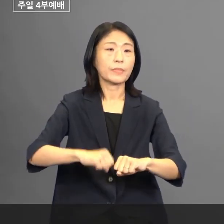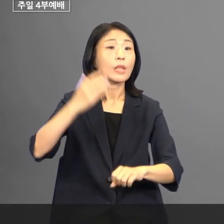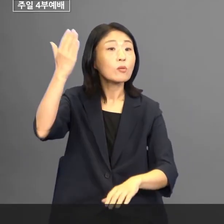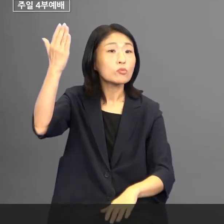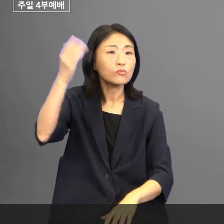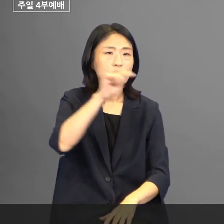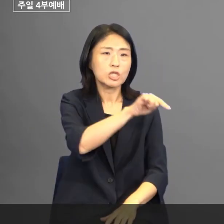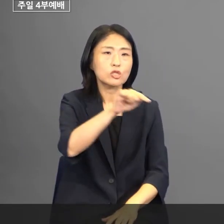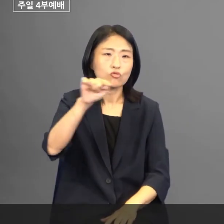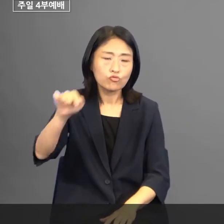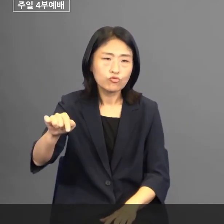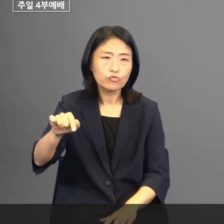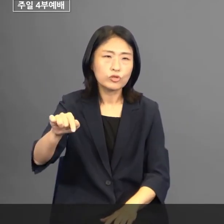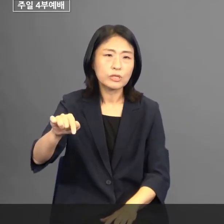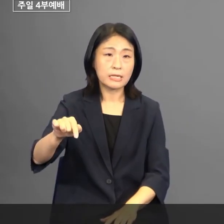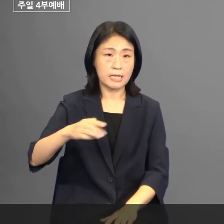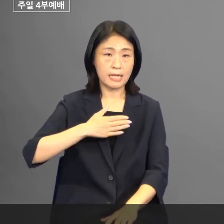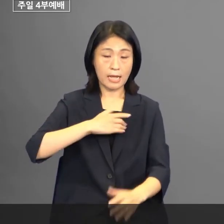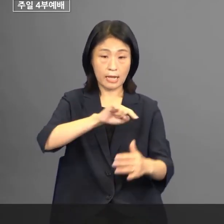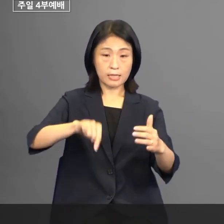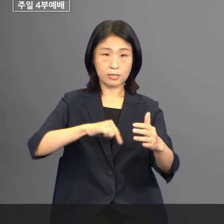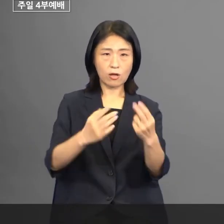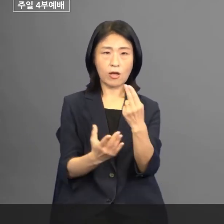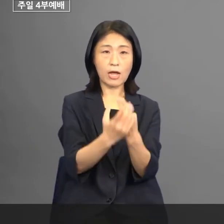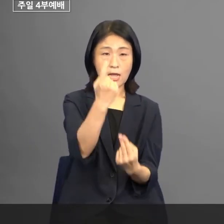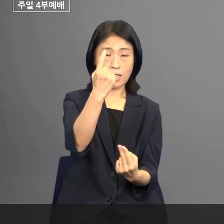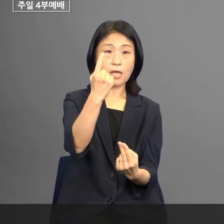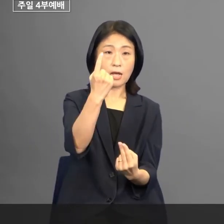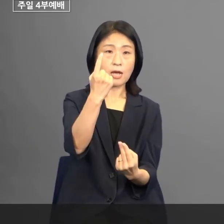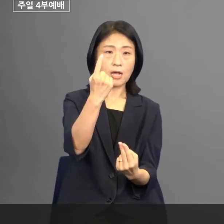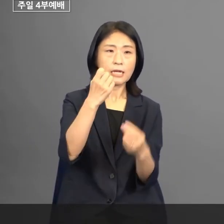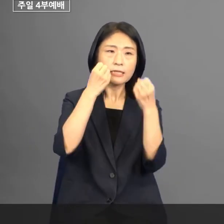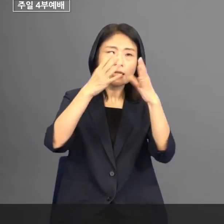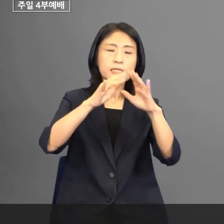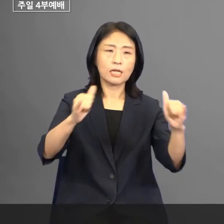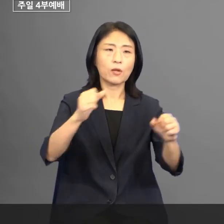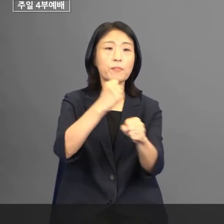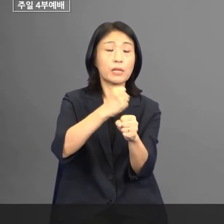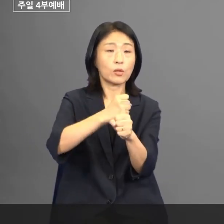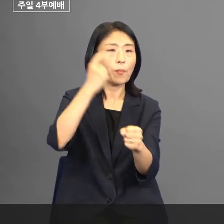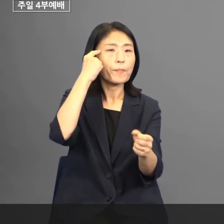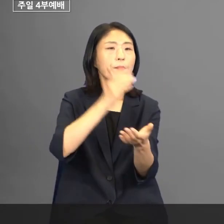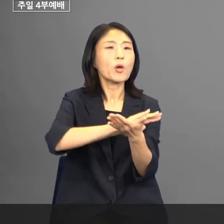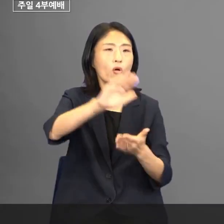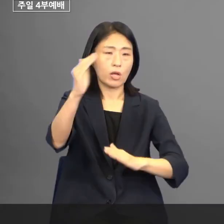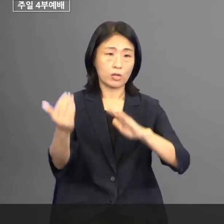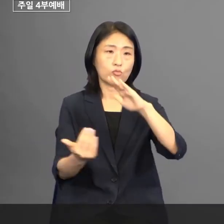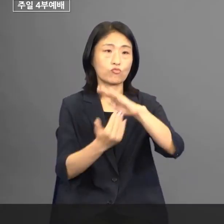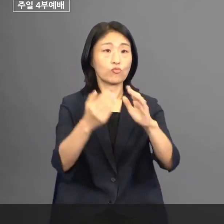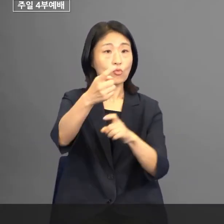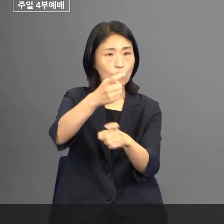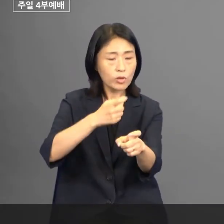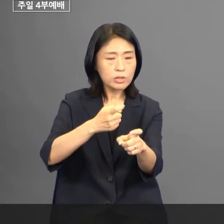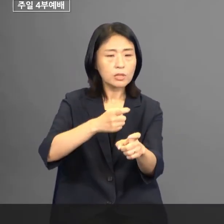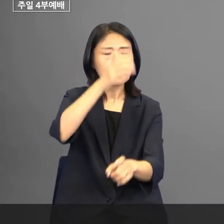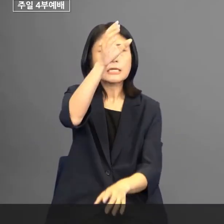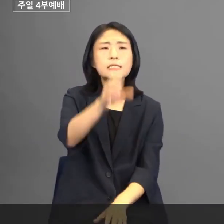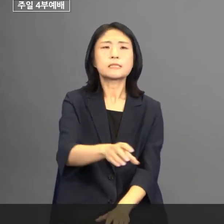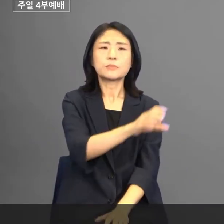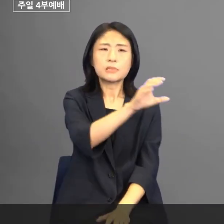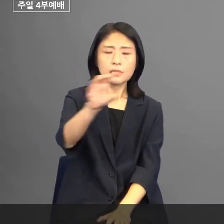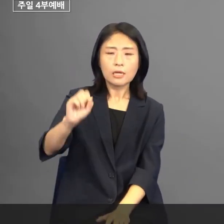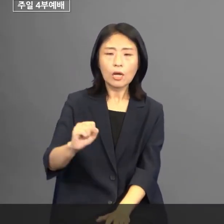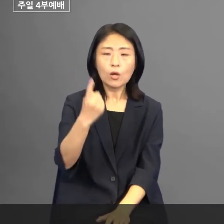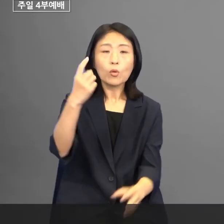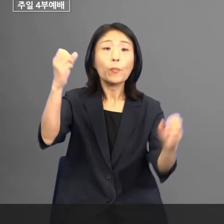그분은 이 둘을 자기 안에서 하나의 새 사람으로 만들어서 평화를 이루시고 원수된 것을